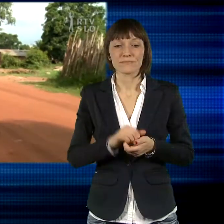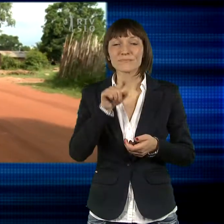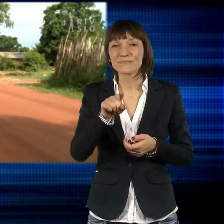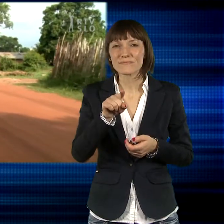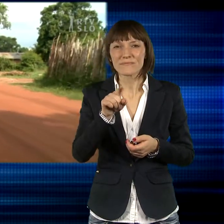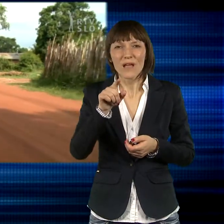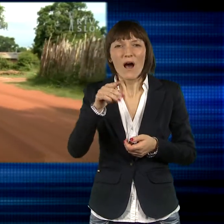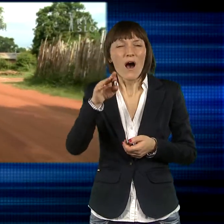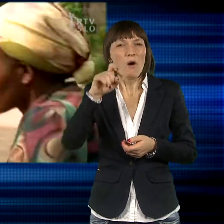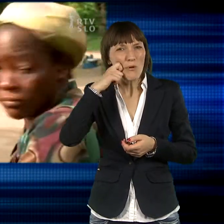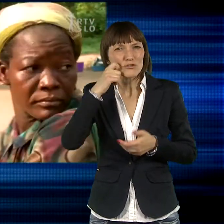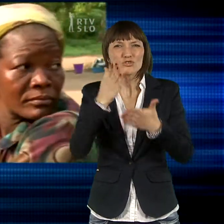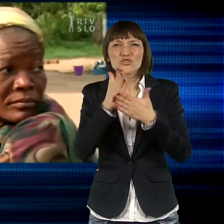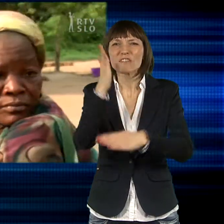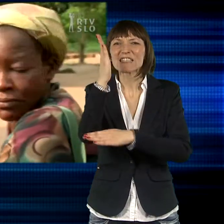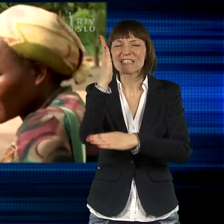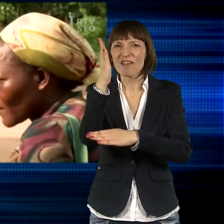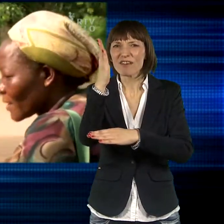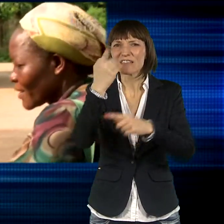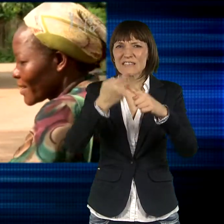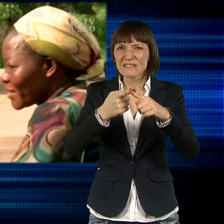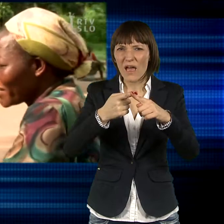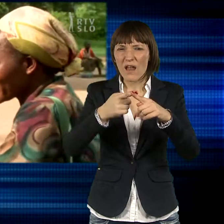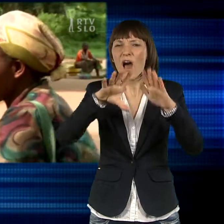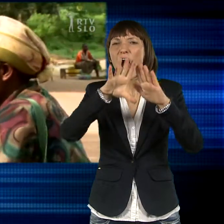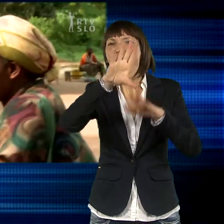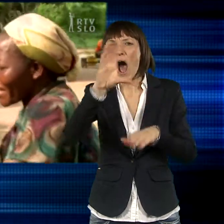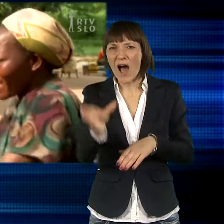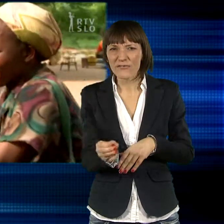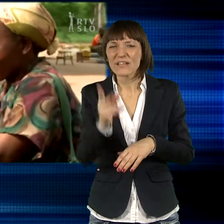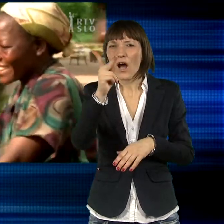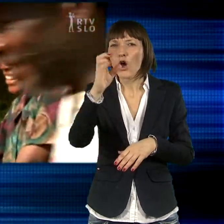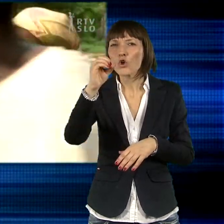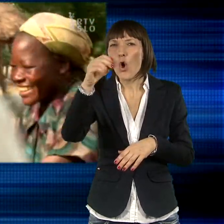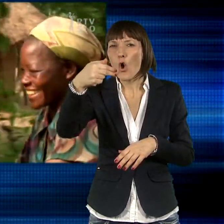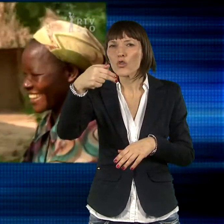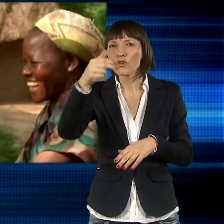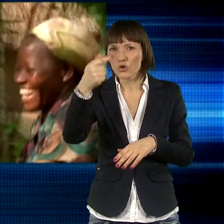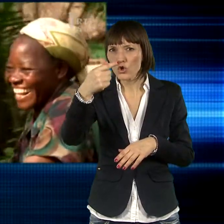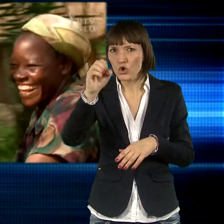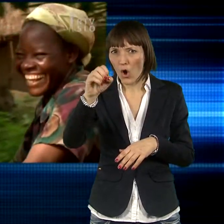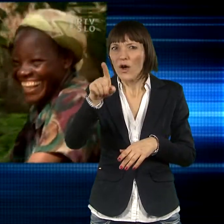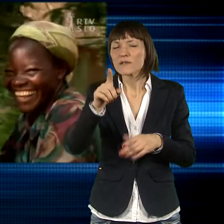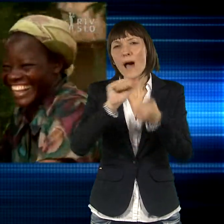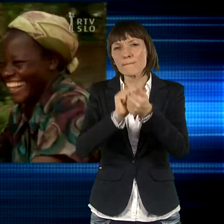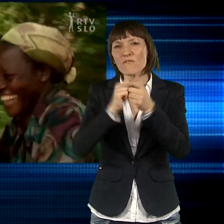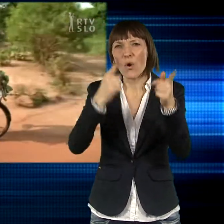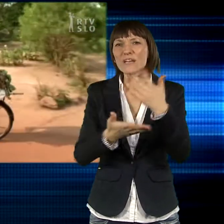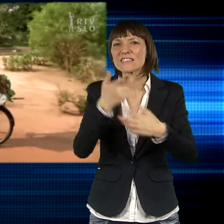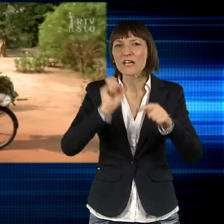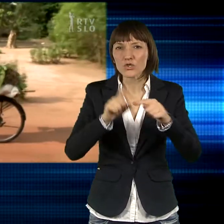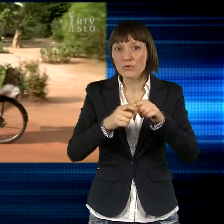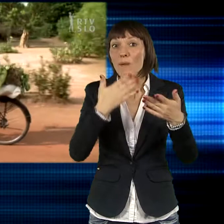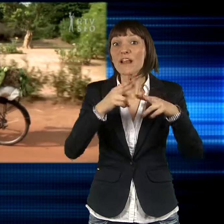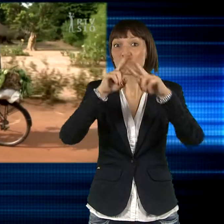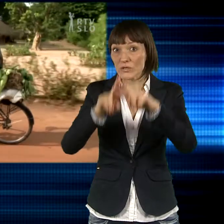Sestra Angelique živi v severovzhodnem delu Demokratične republike Kongo, sredi Afrike, kjer divjajo krute vojne za nadzor nad surovinami,